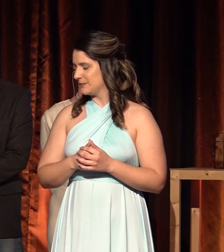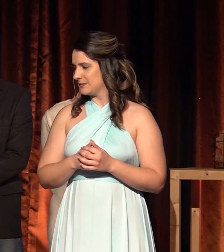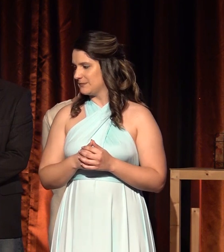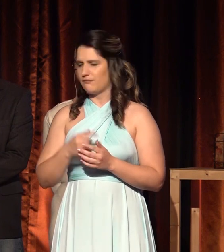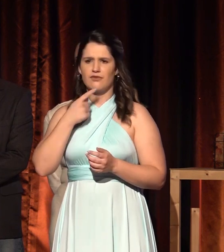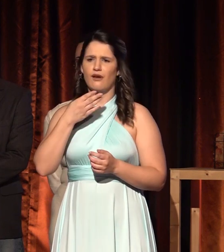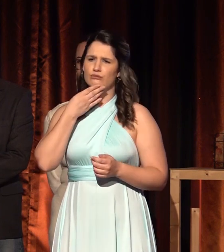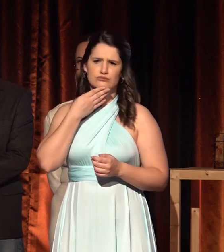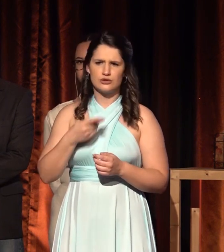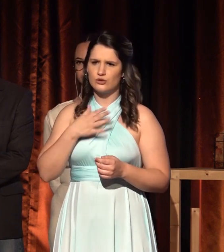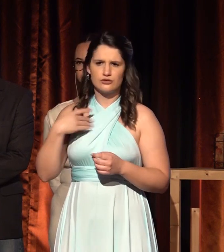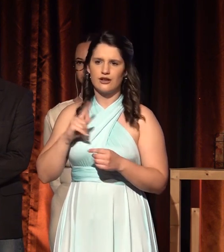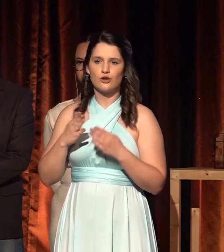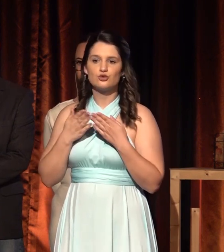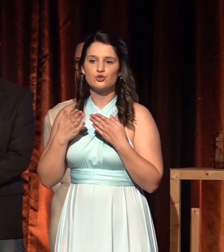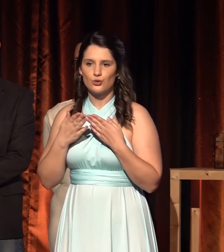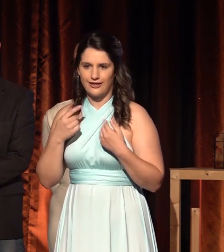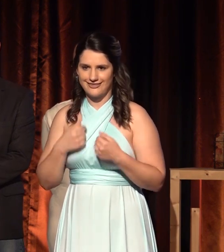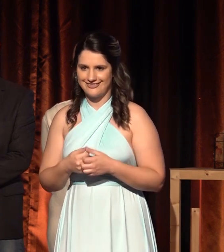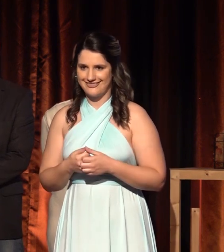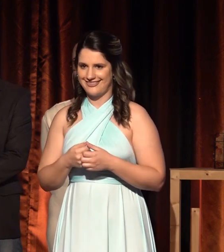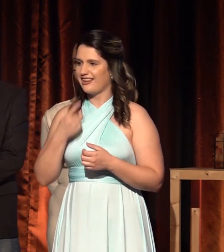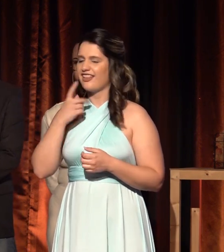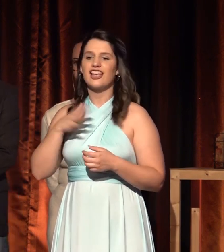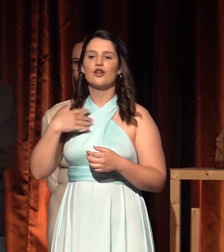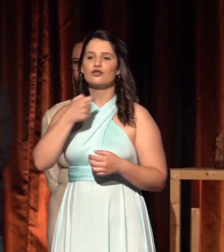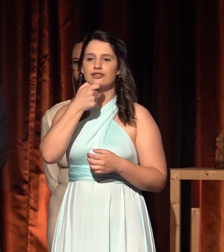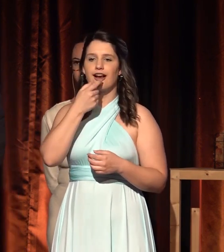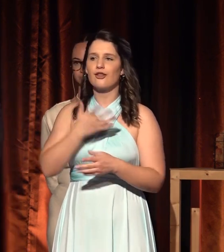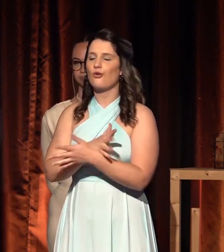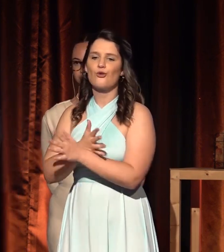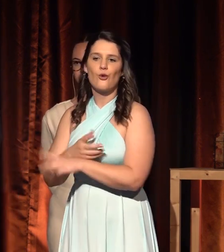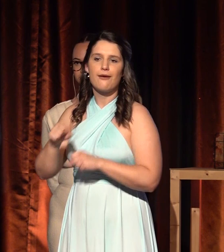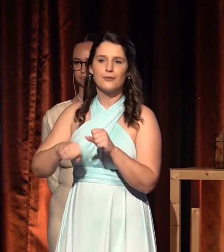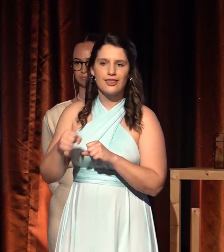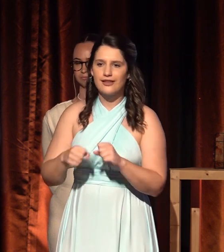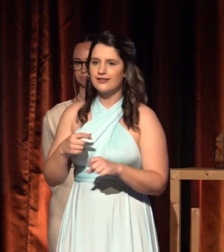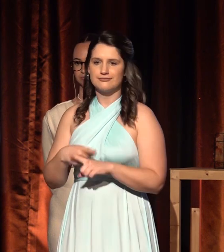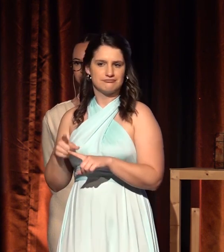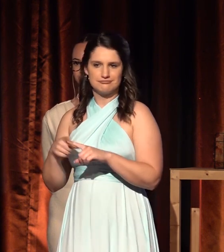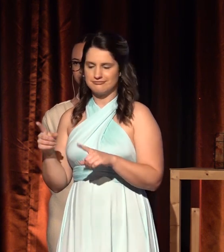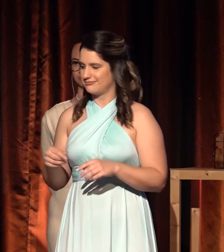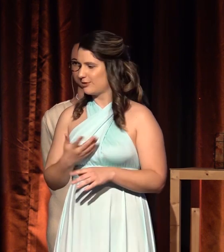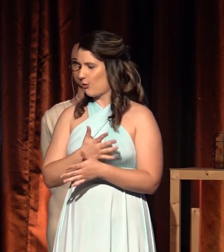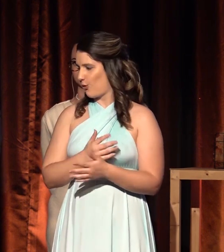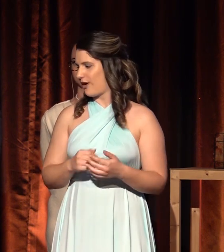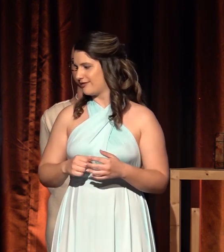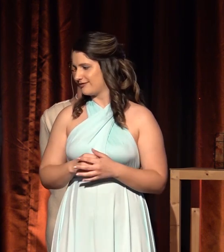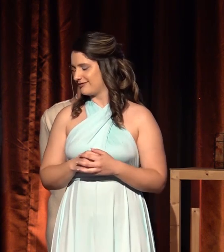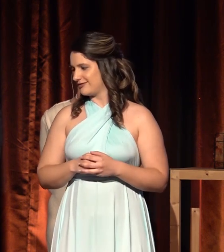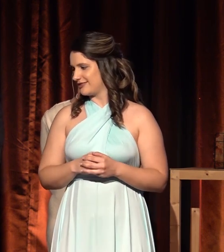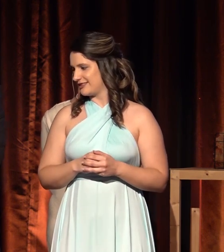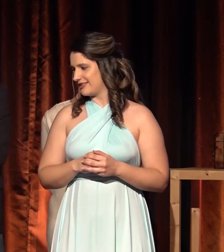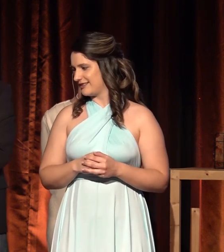i interminables, les quals solament em feien entrar ganes de que arribés la tarda per agafar la bici, baixar pel barranc i arribar a casa amb els genolls